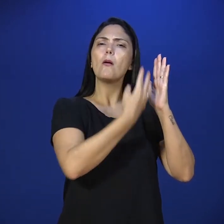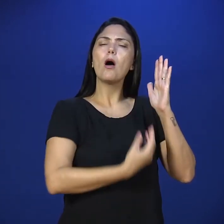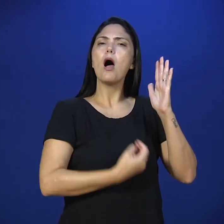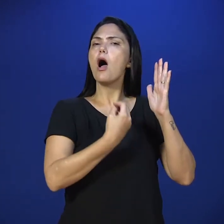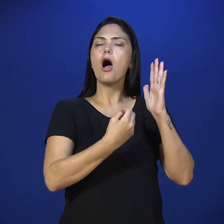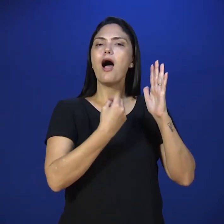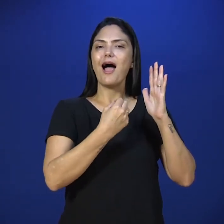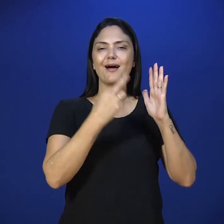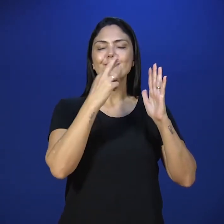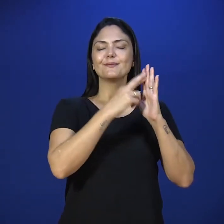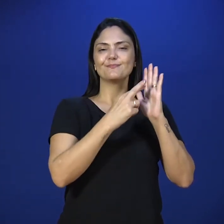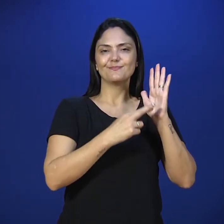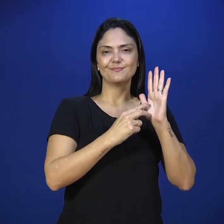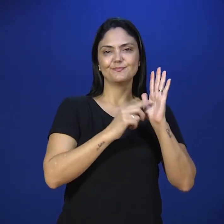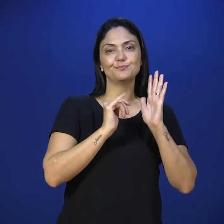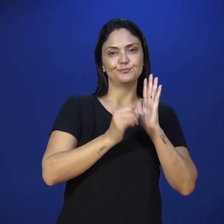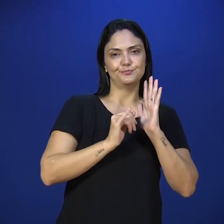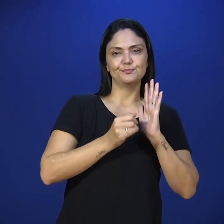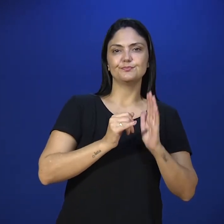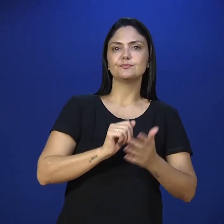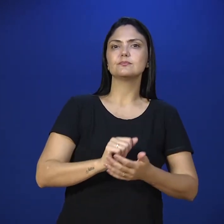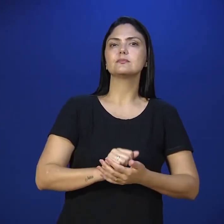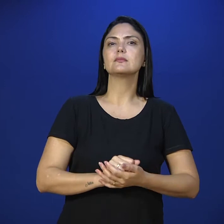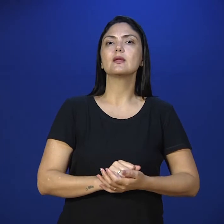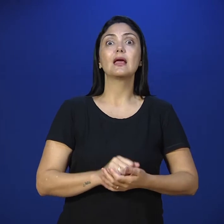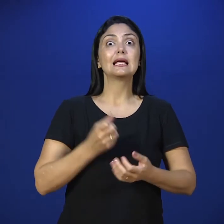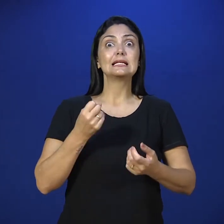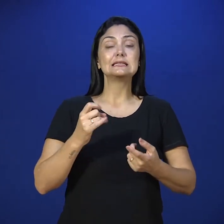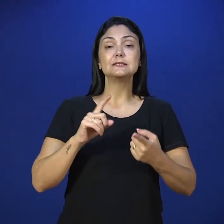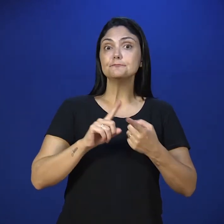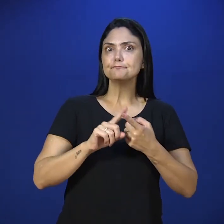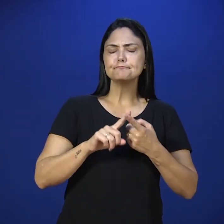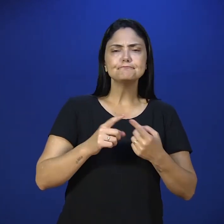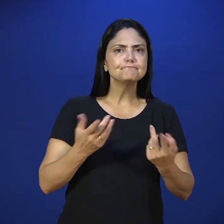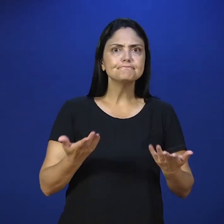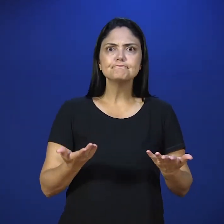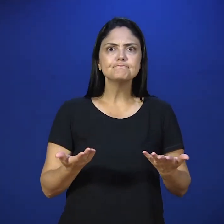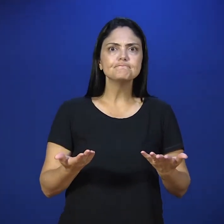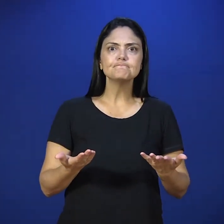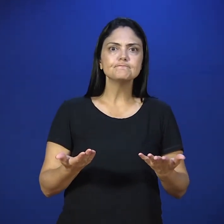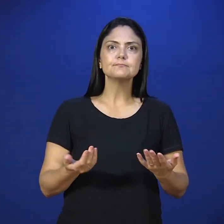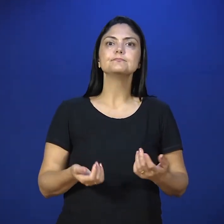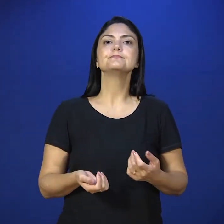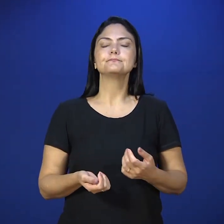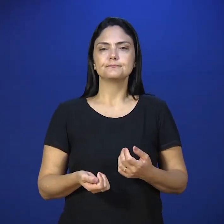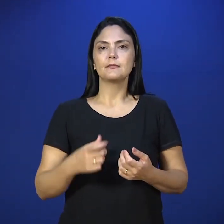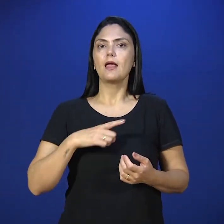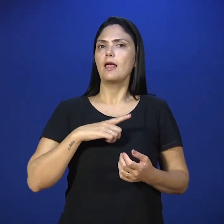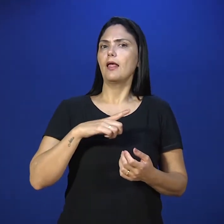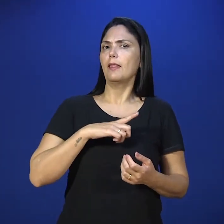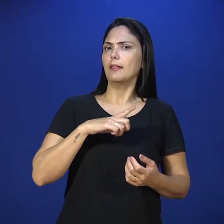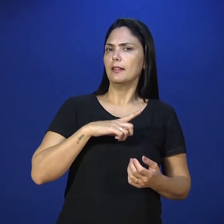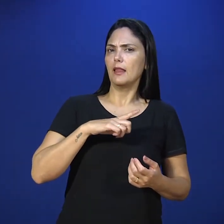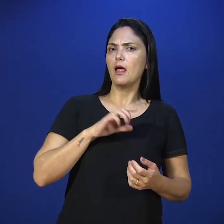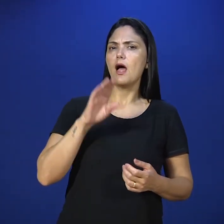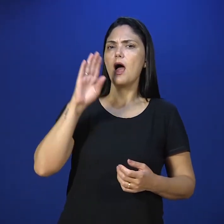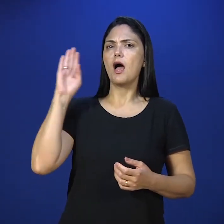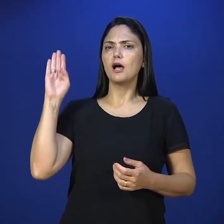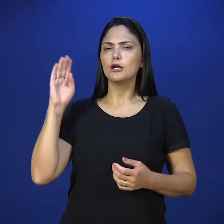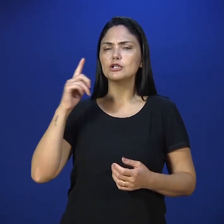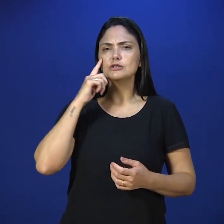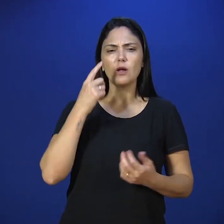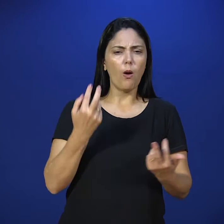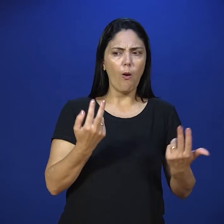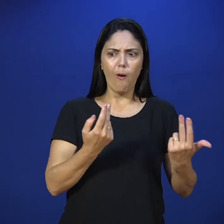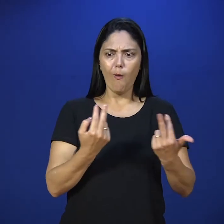regras deste edital. 3. Do desempate. 3.1. Havendo o candidato ocupando